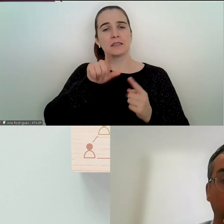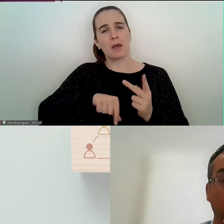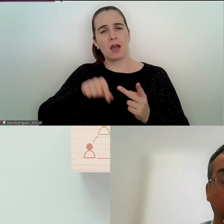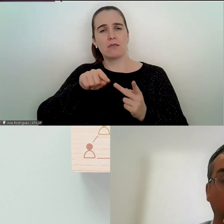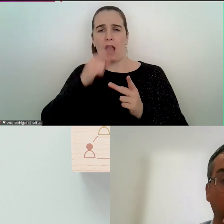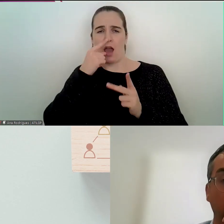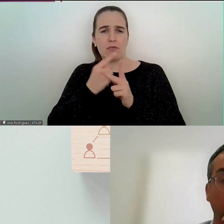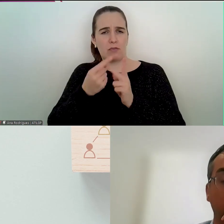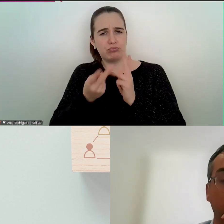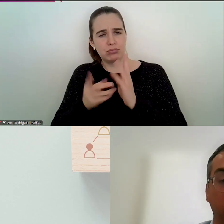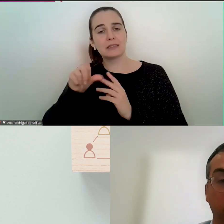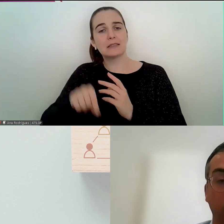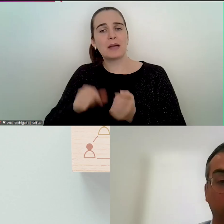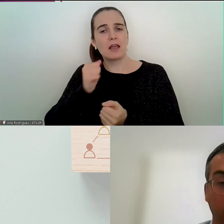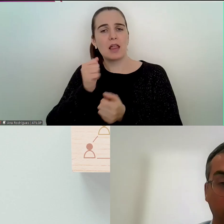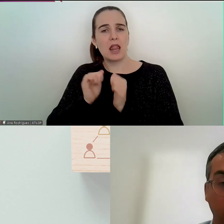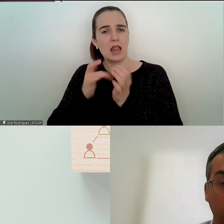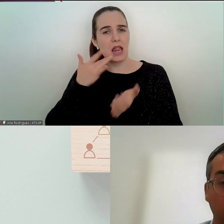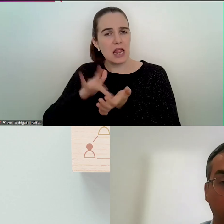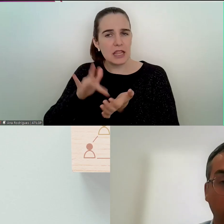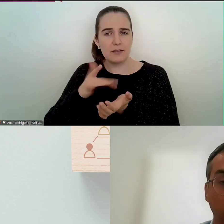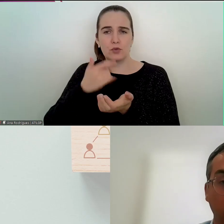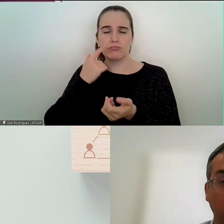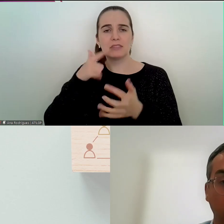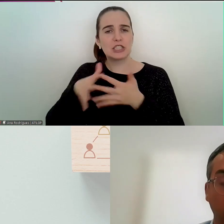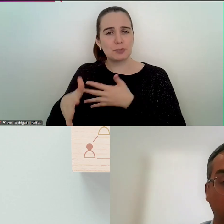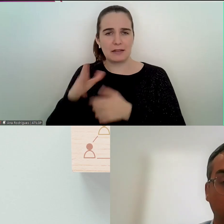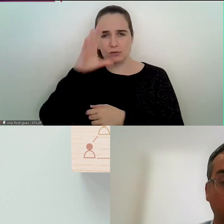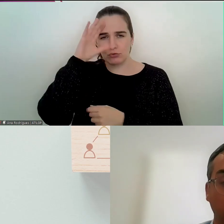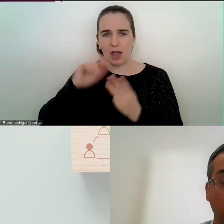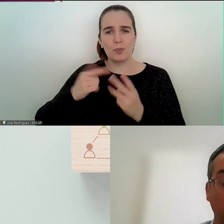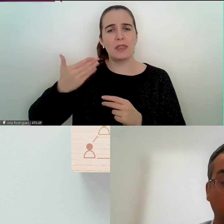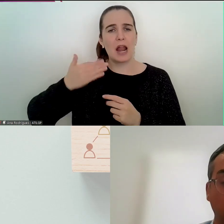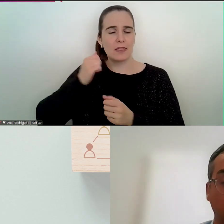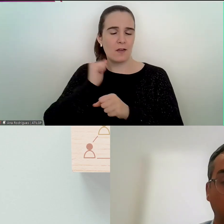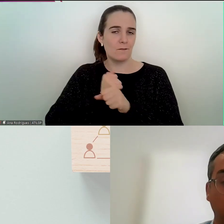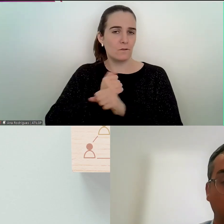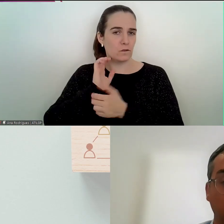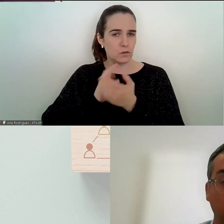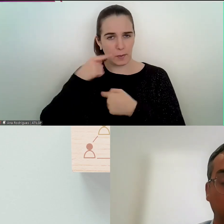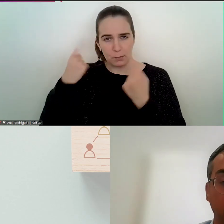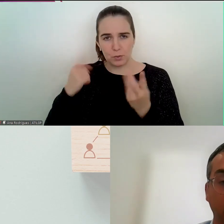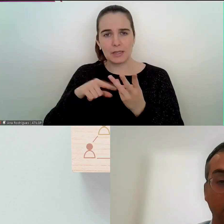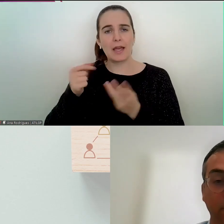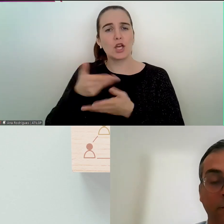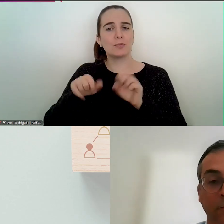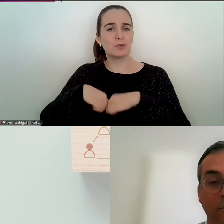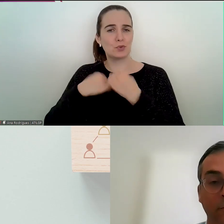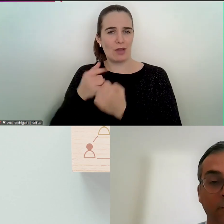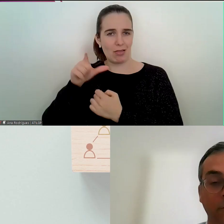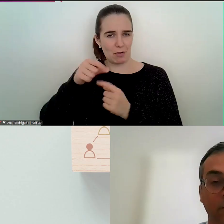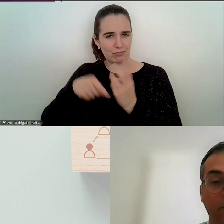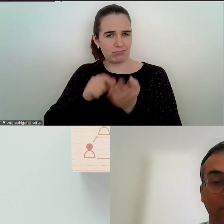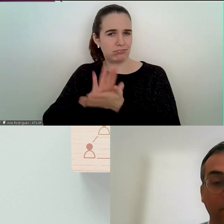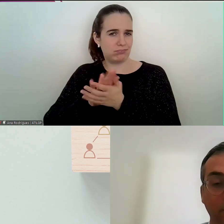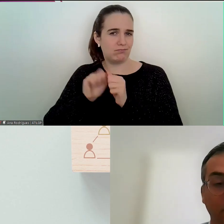nas áreas da transparência do Estado, Direito da Função Pública e Economia Social. A nossa oradora,